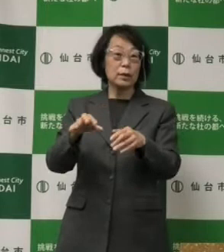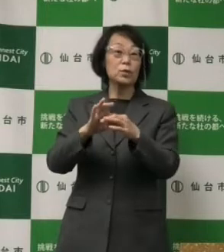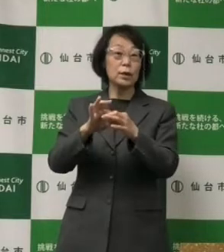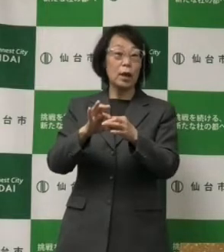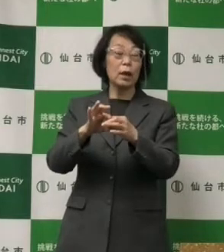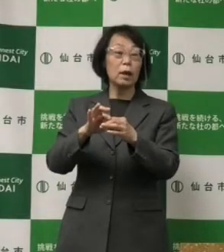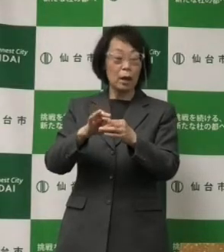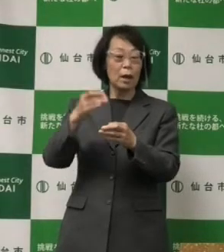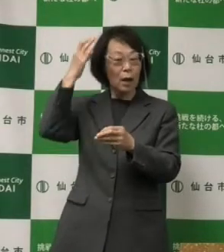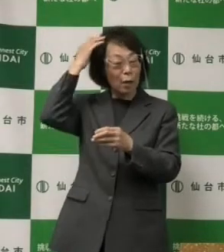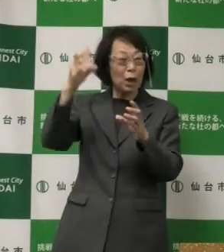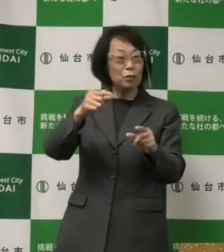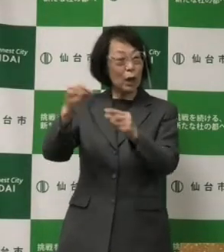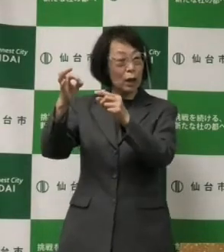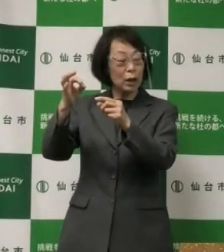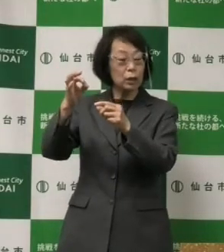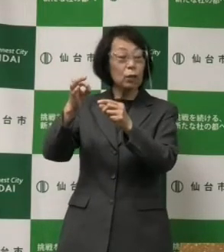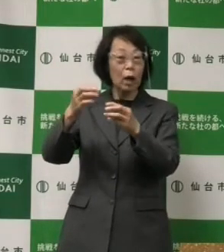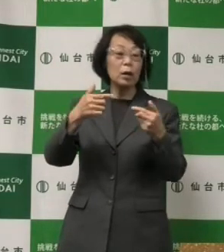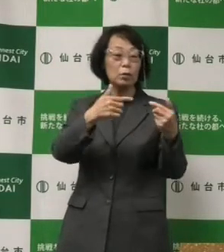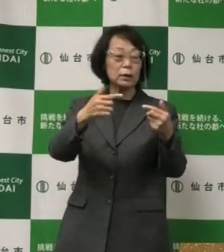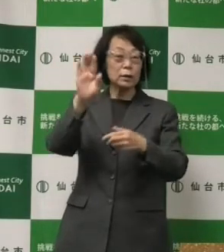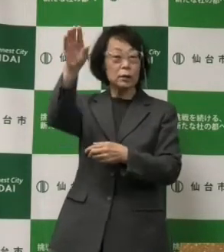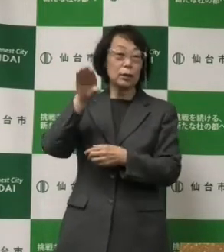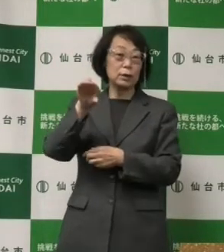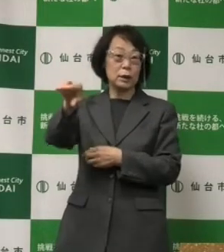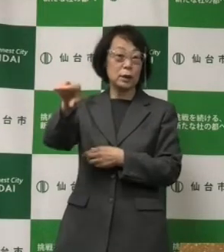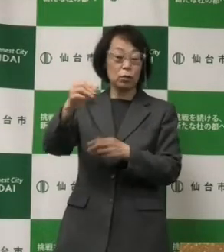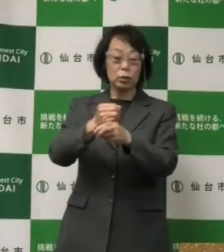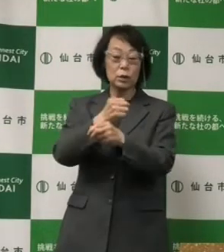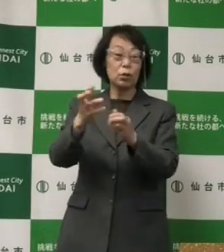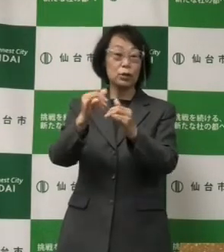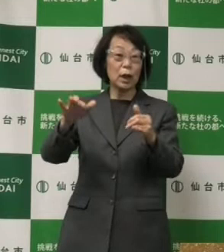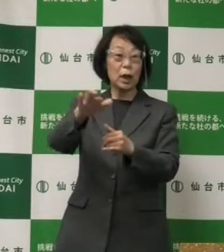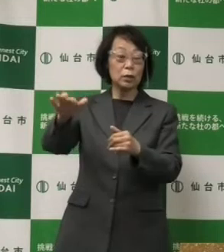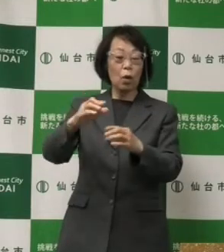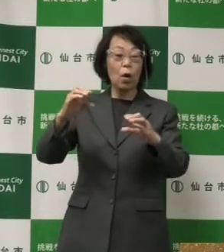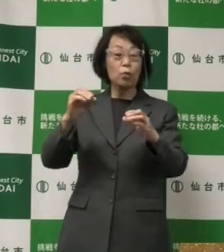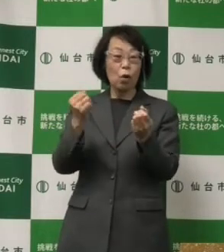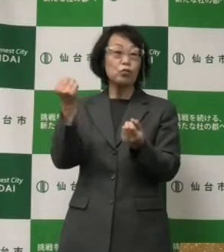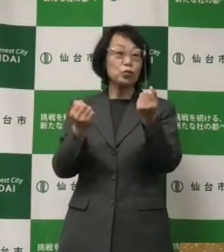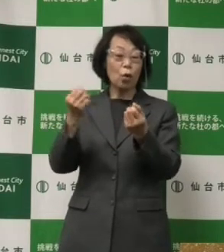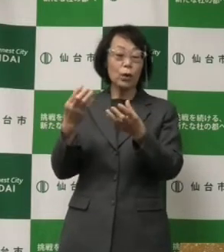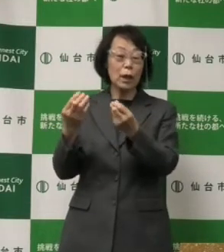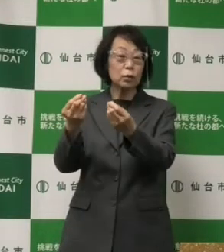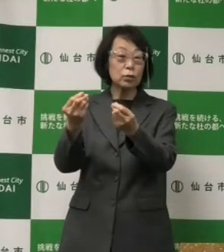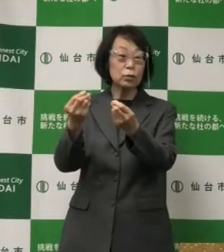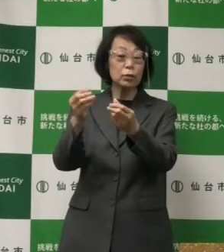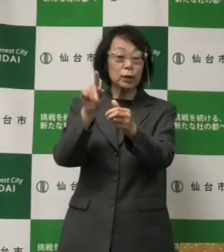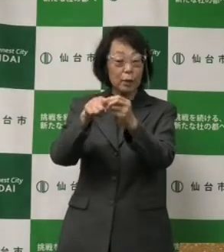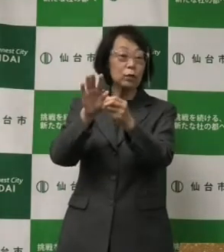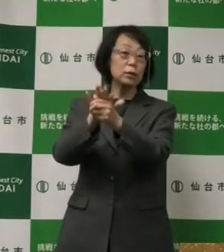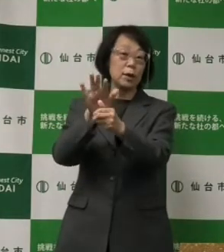油価格高騰の影響を受けているバスやタクシーの事業者の運行継続支援のための奨励金